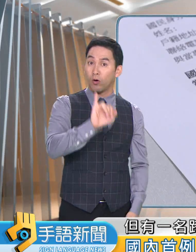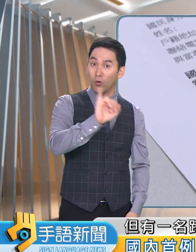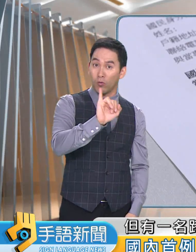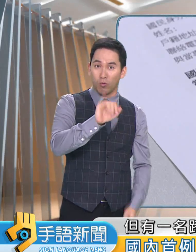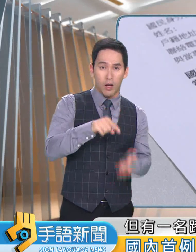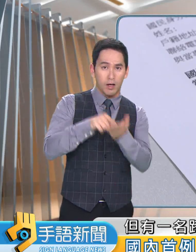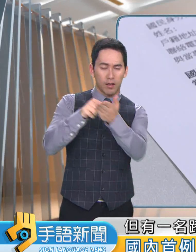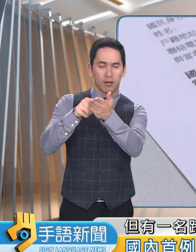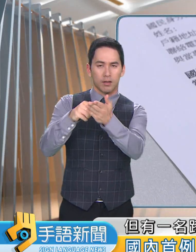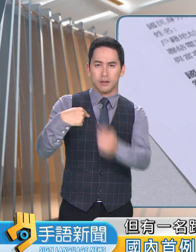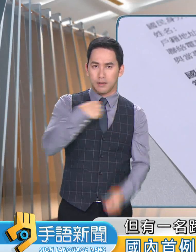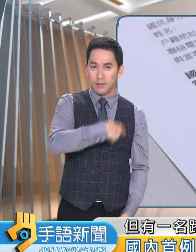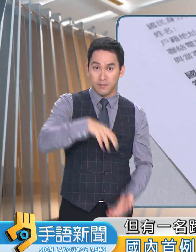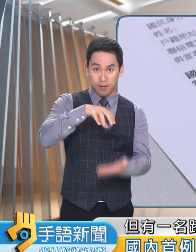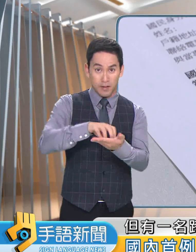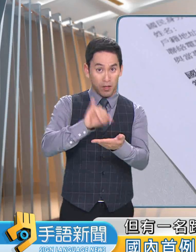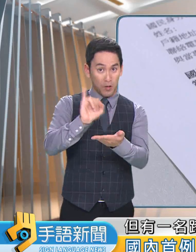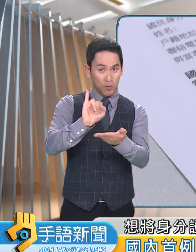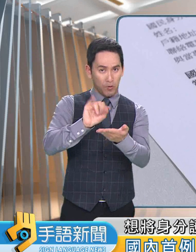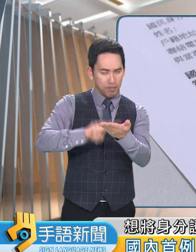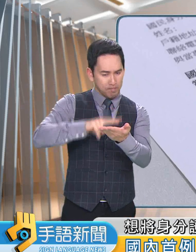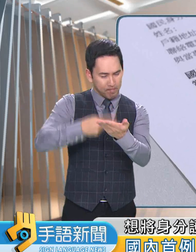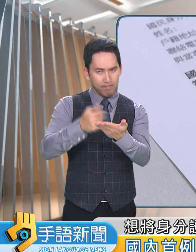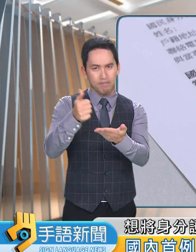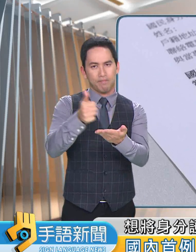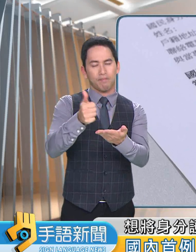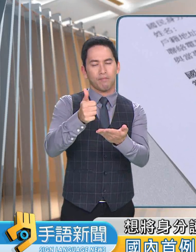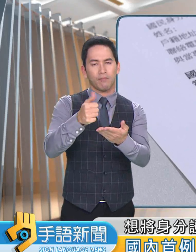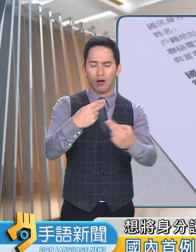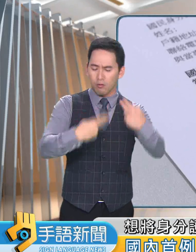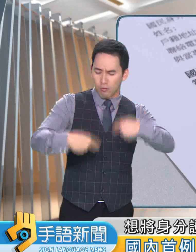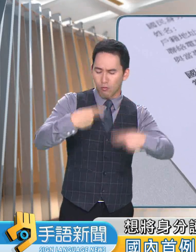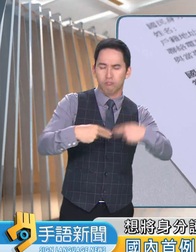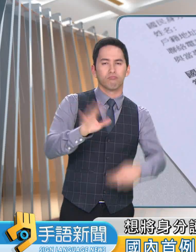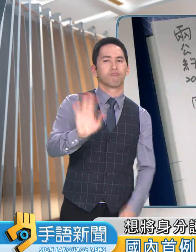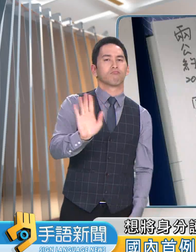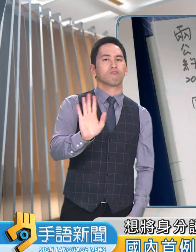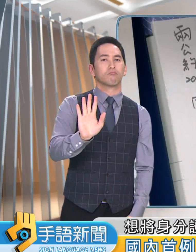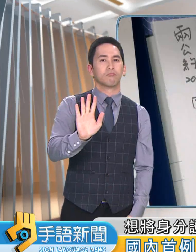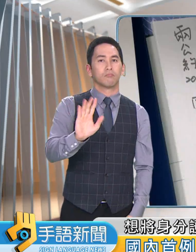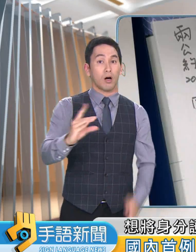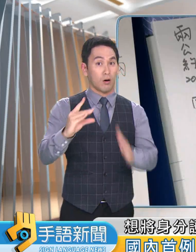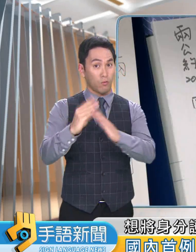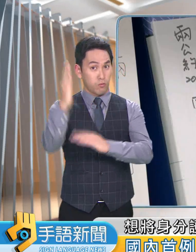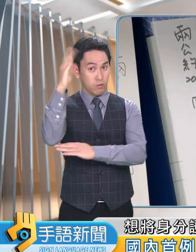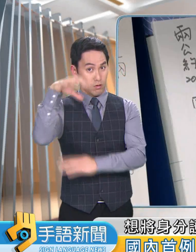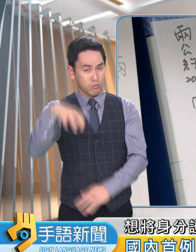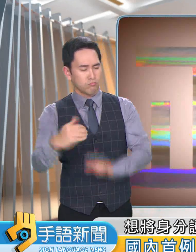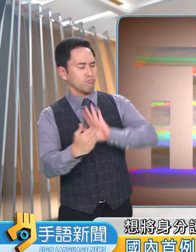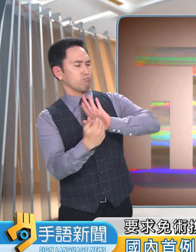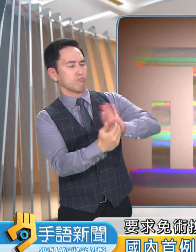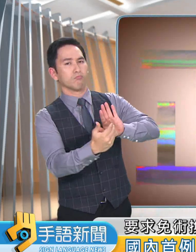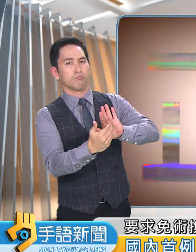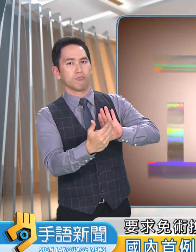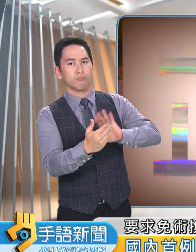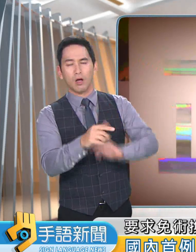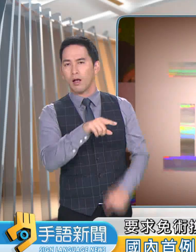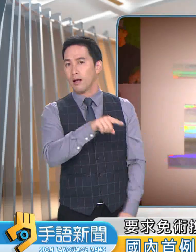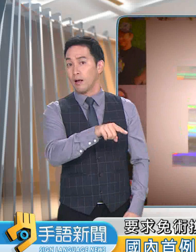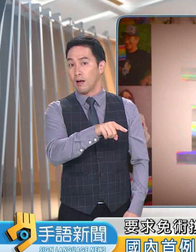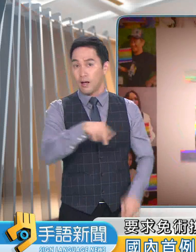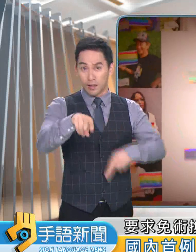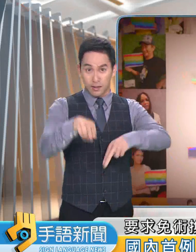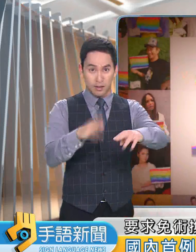但是有一名跨性别人士想要将身份证性别从女性改为男性，要求免受换